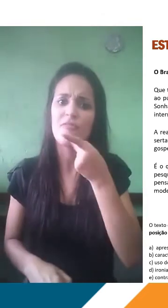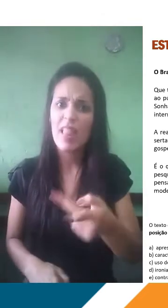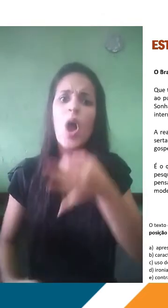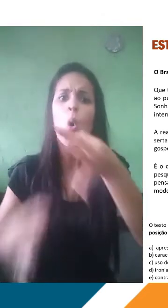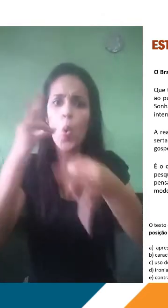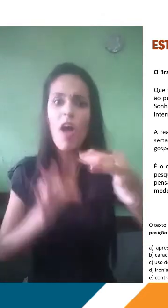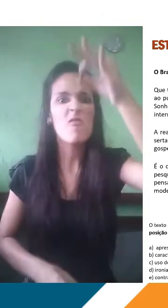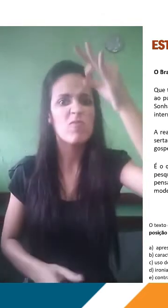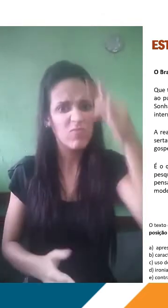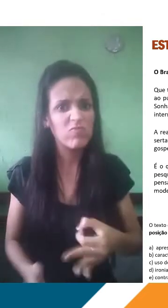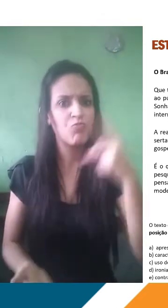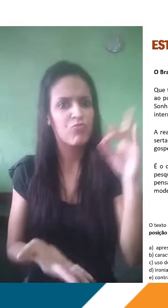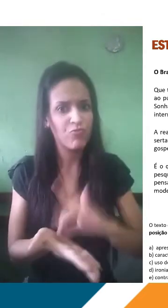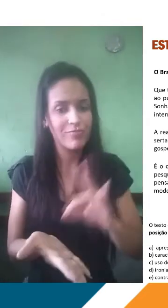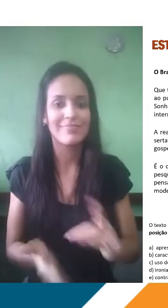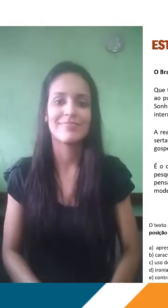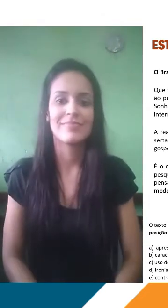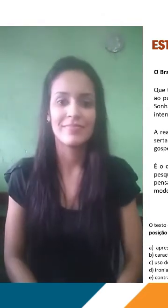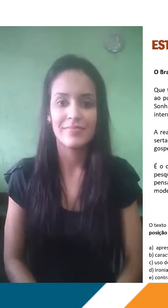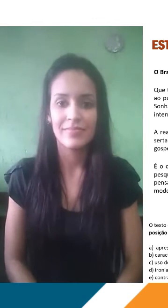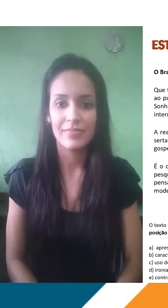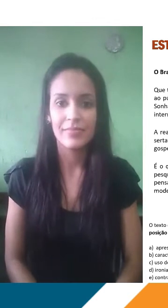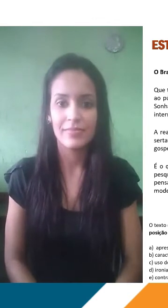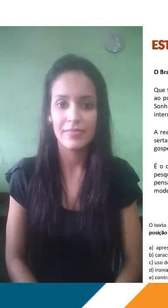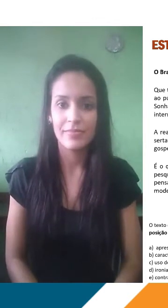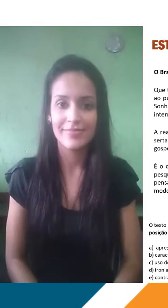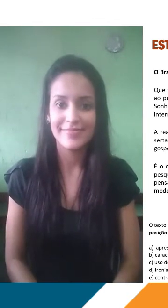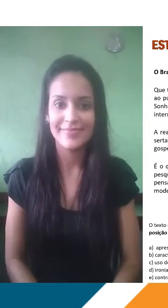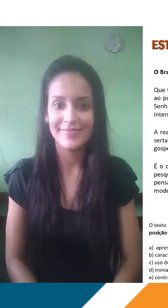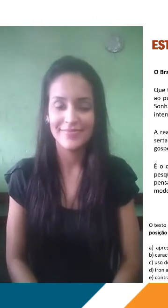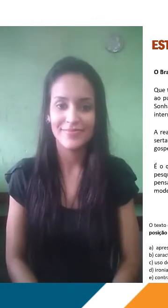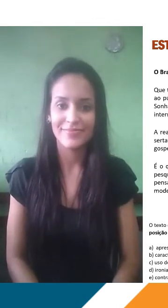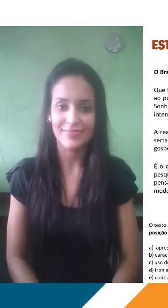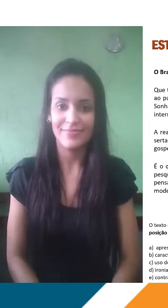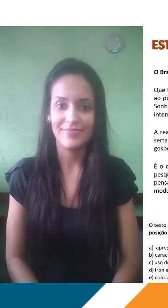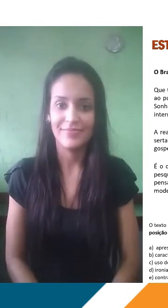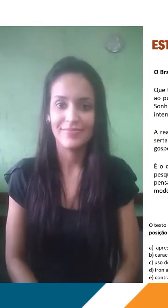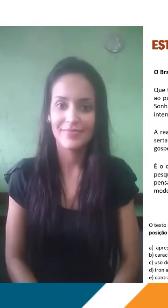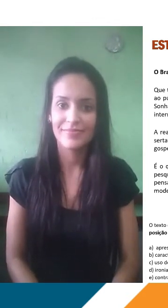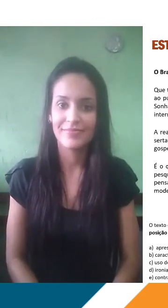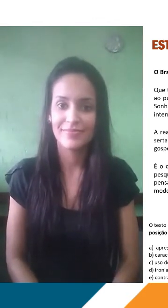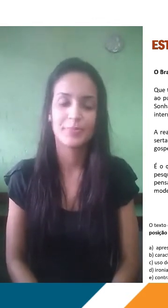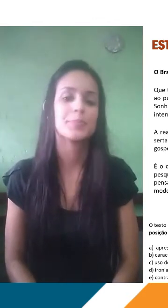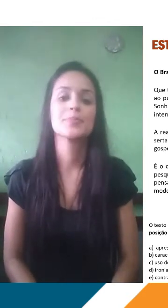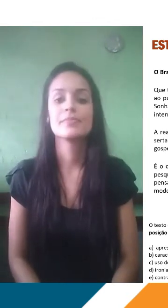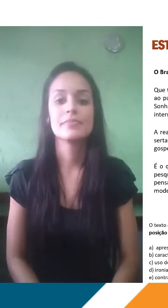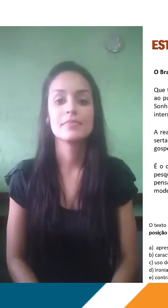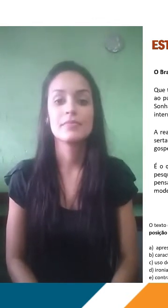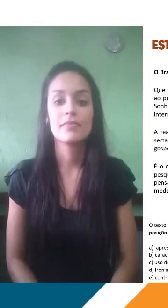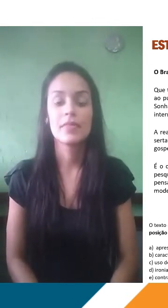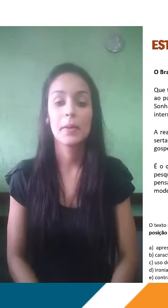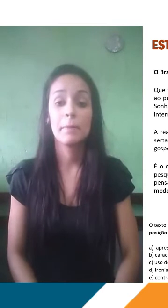inicial do texto de apoio o enunciado da questão pede para que seja indicada a estratégia argumentativa que comprova a posição do autor